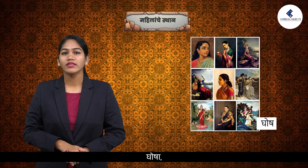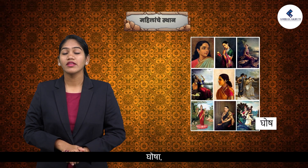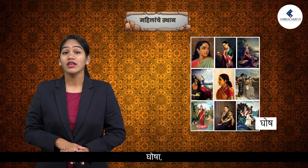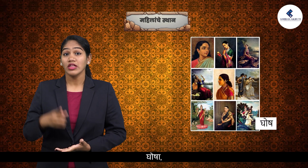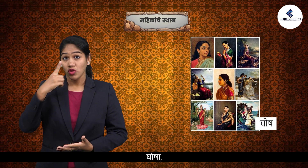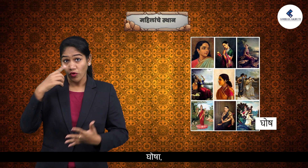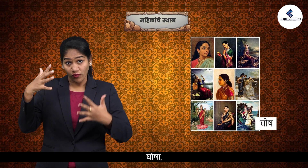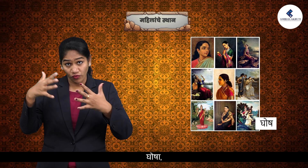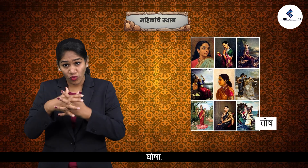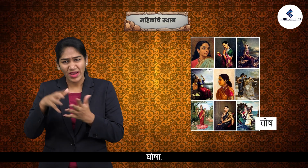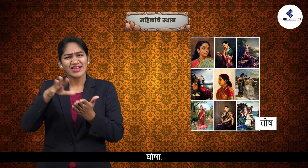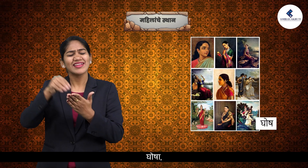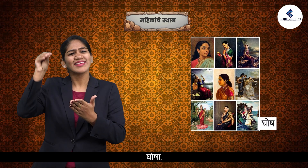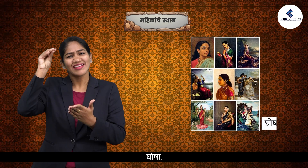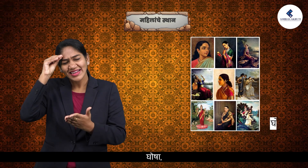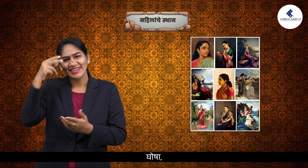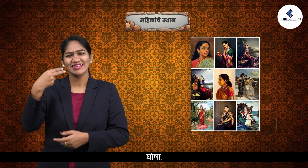घोषा,